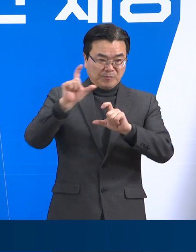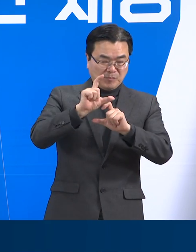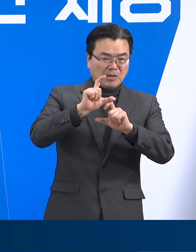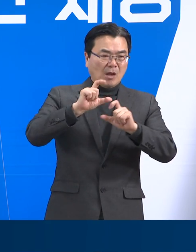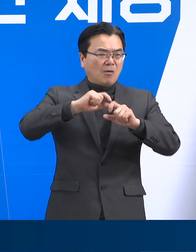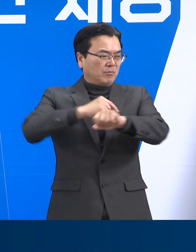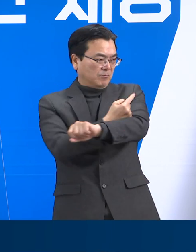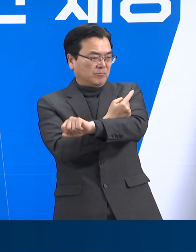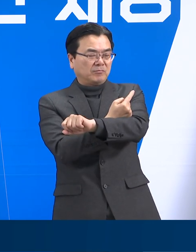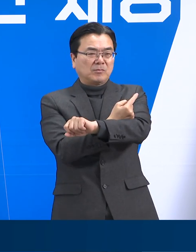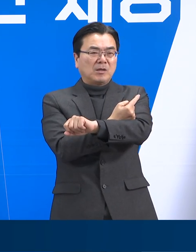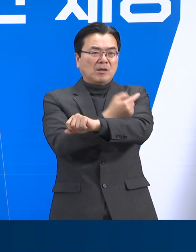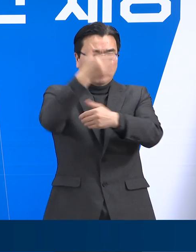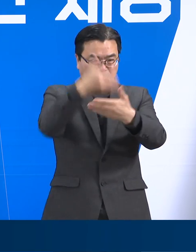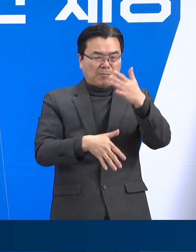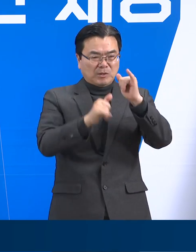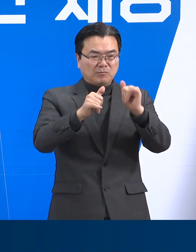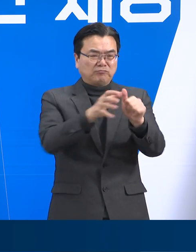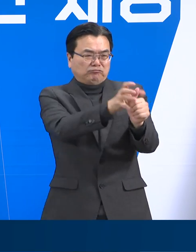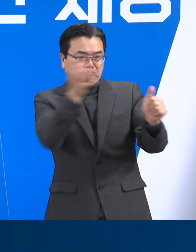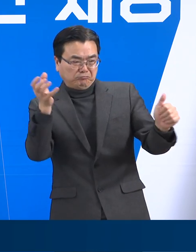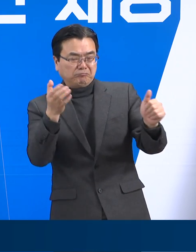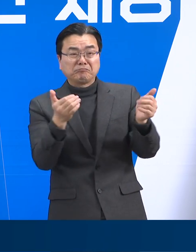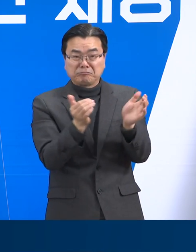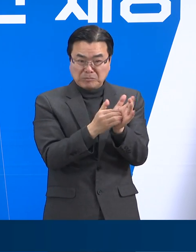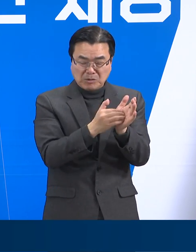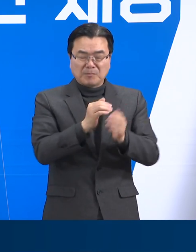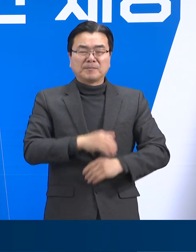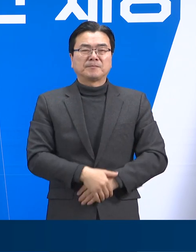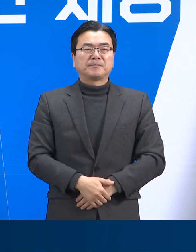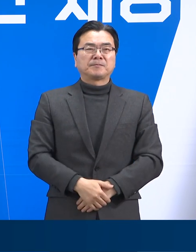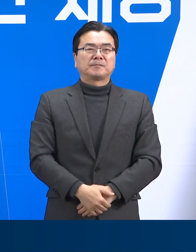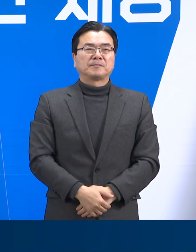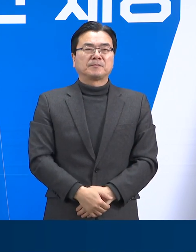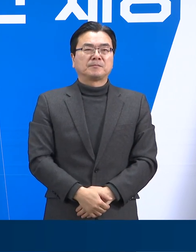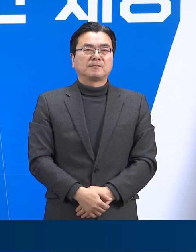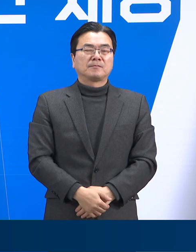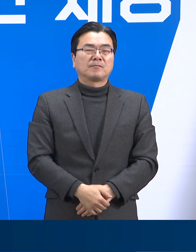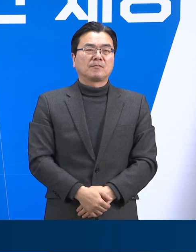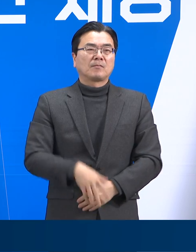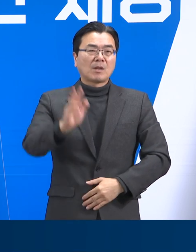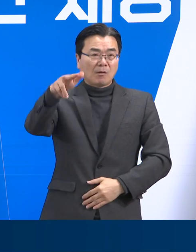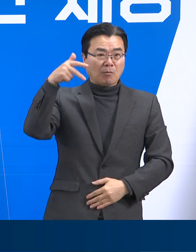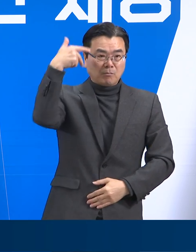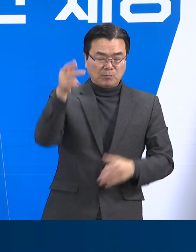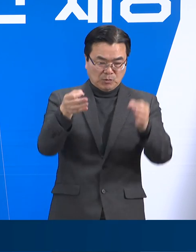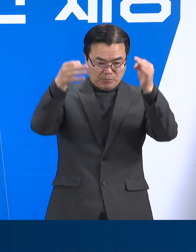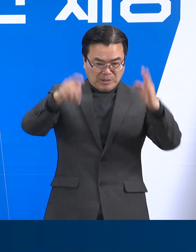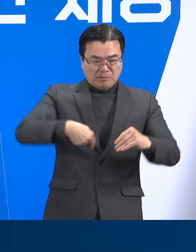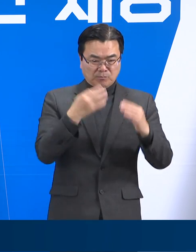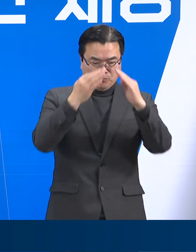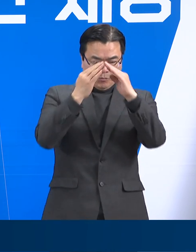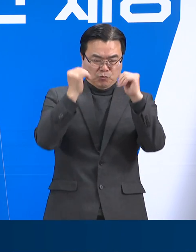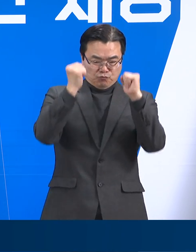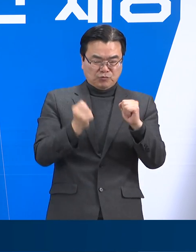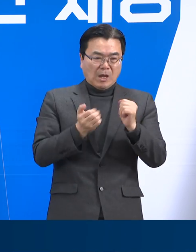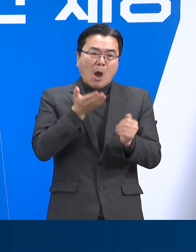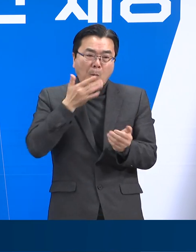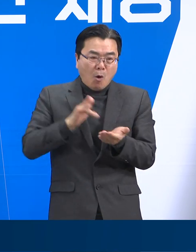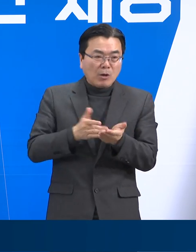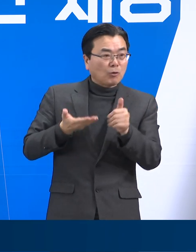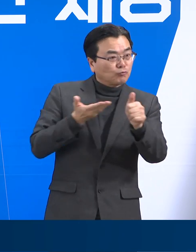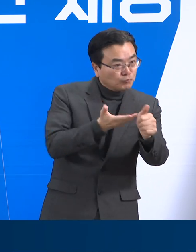11만 9,690명이 격리 해제되었습니다. 지난 한 주 동안 재택치료 중 먹는